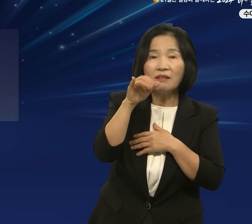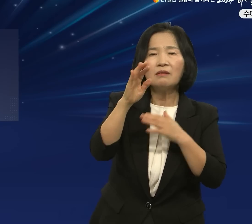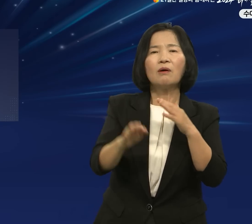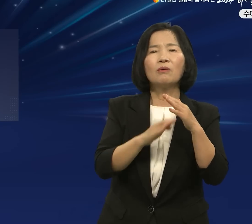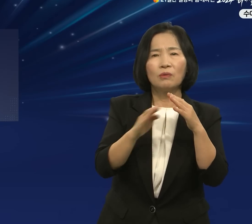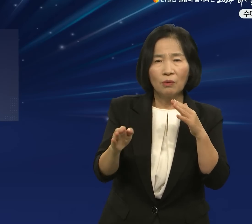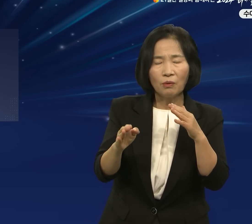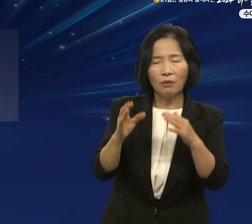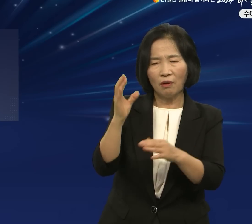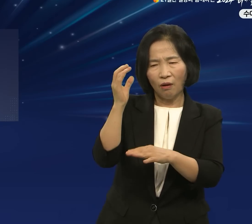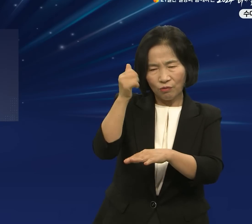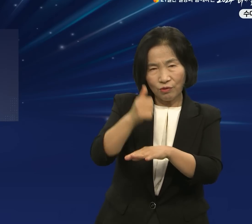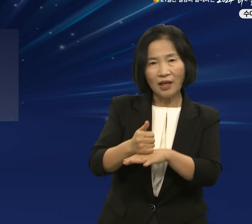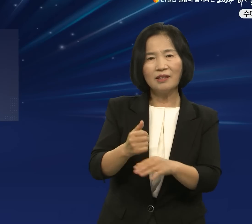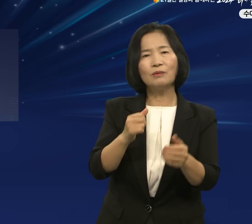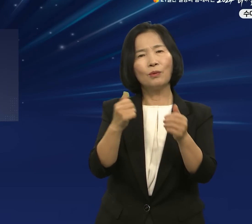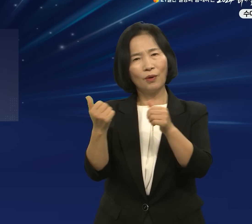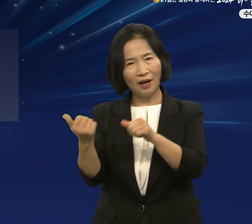돌아가셨습니다.